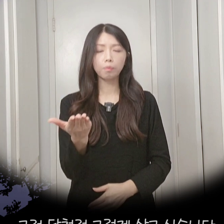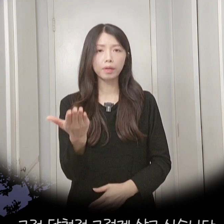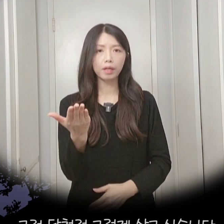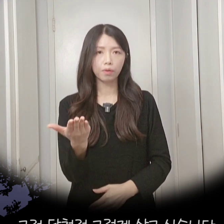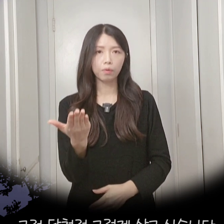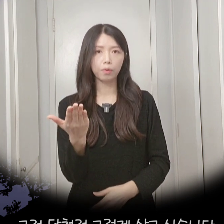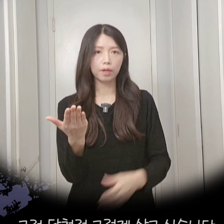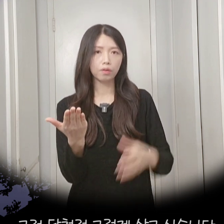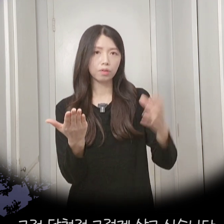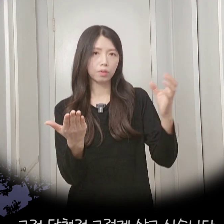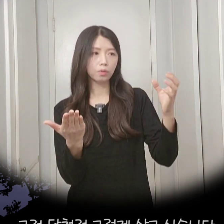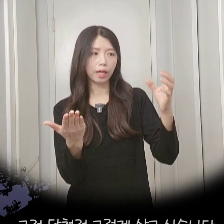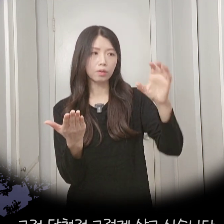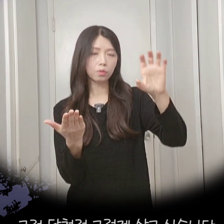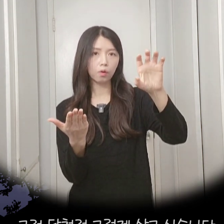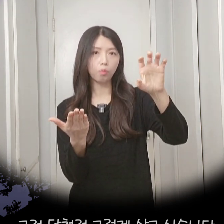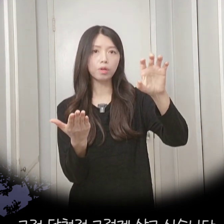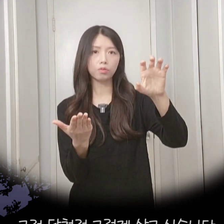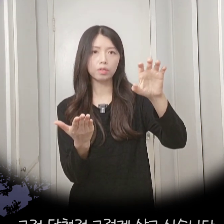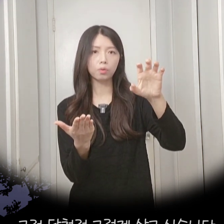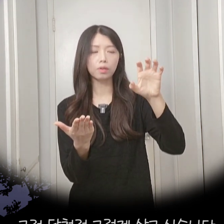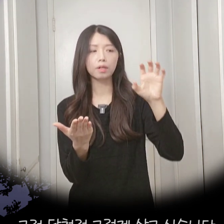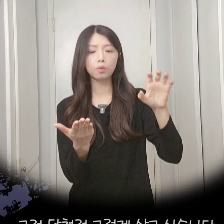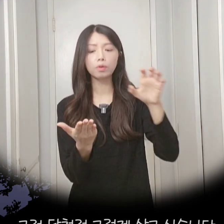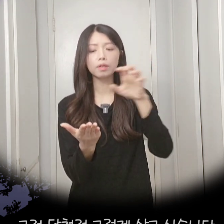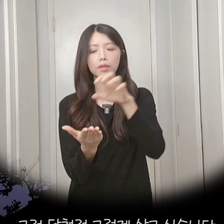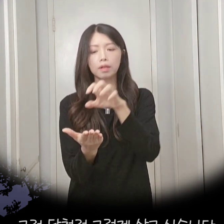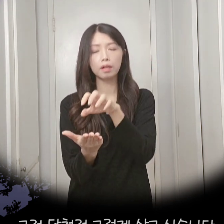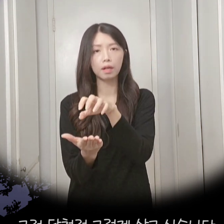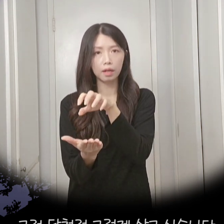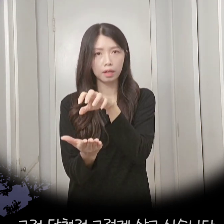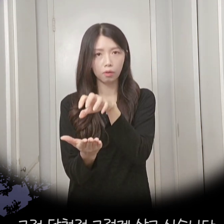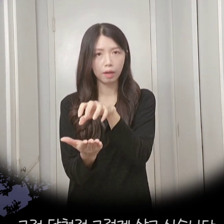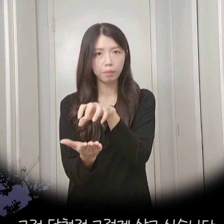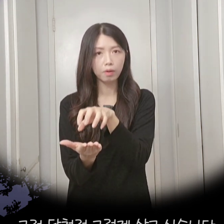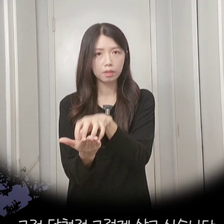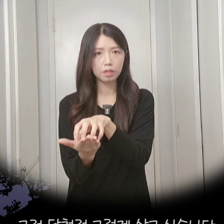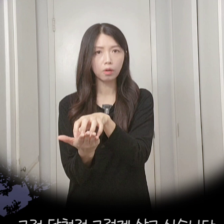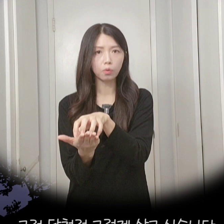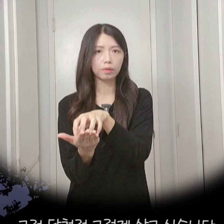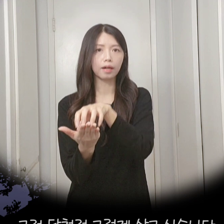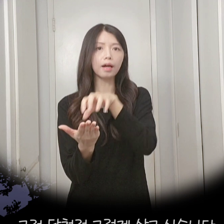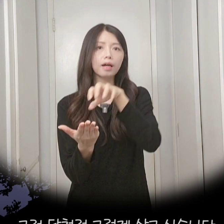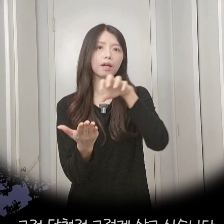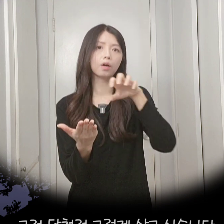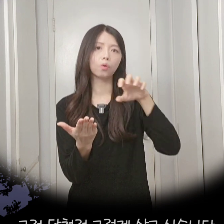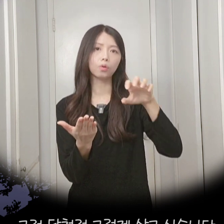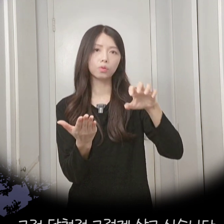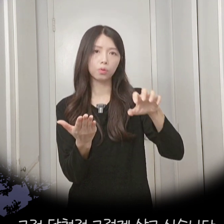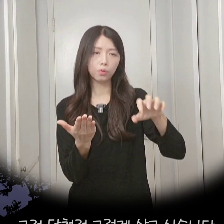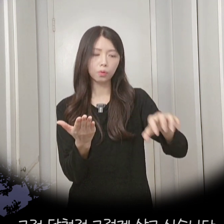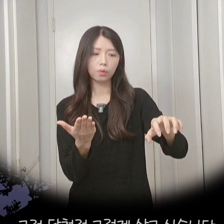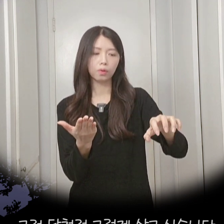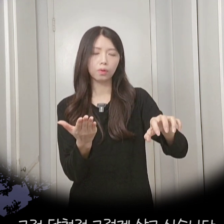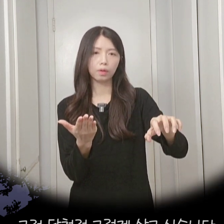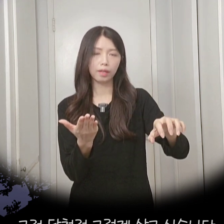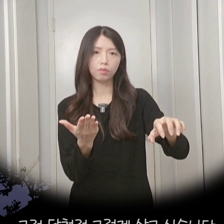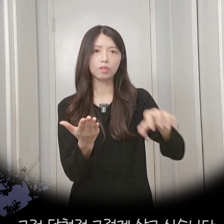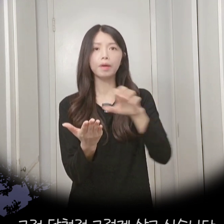이렇게 손바닥이 위로 보이게 해주시고 다른 손을 오므려 주신 손을 손끝을 이렇게 한번 찍어줬다가